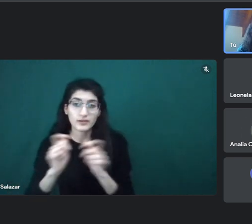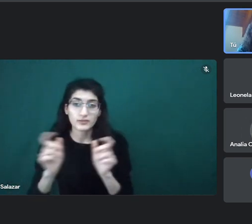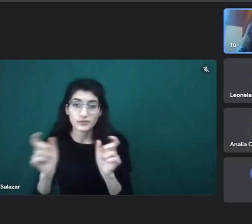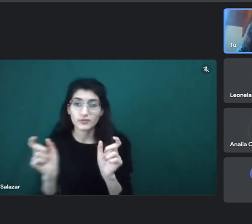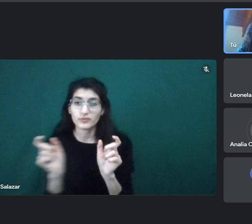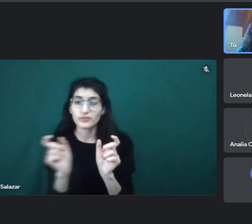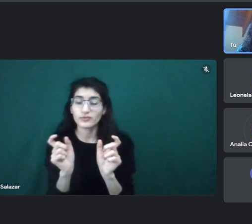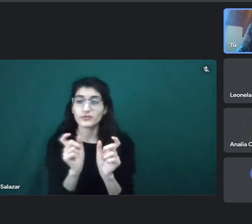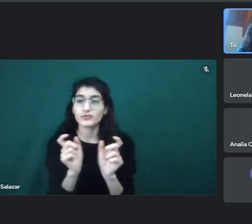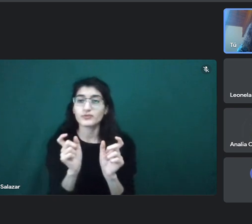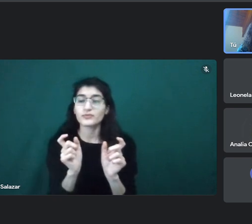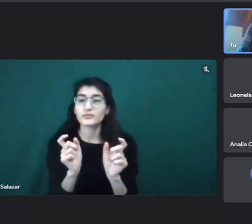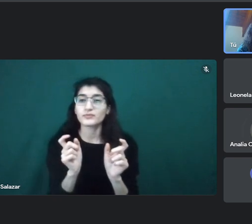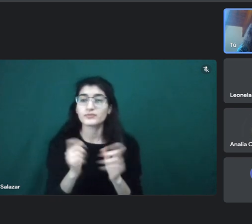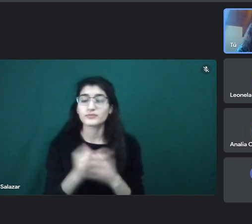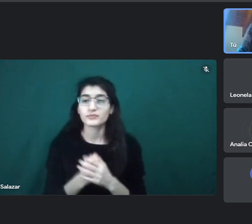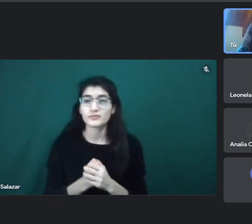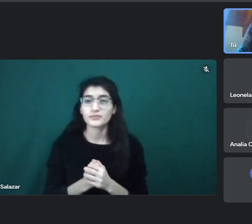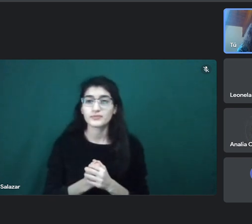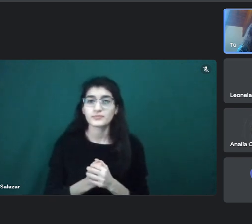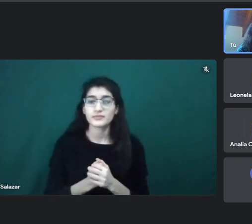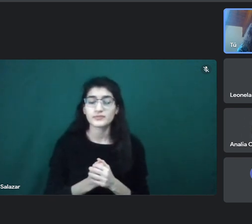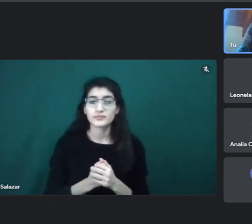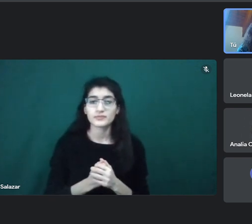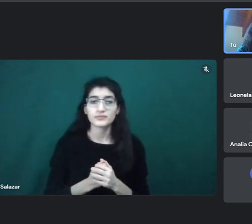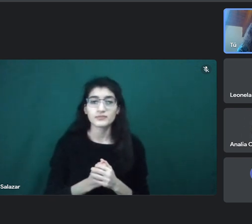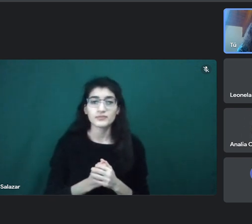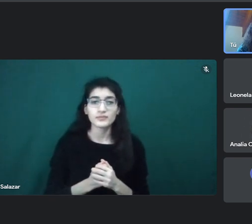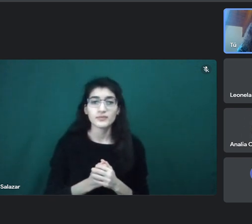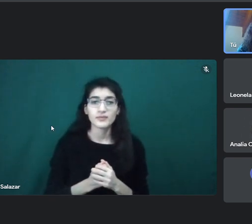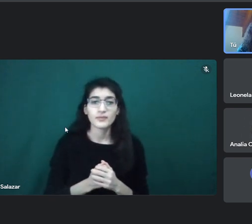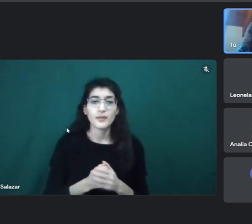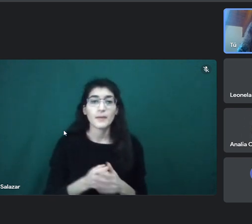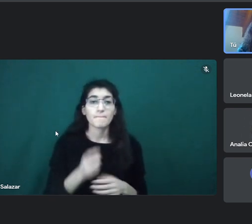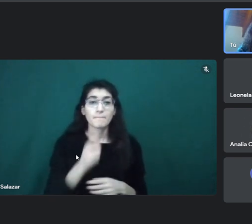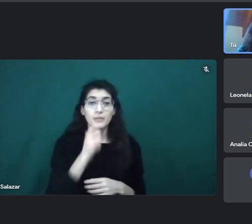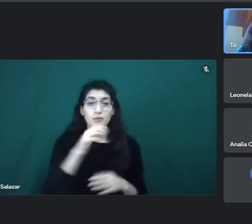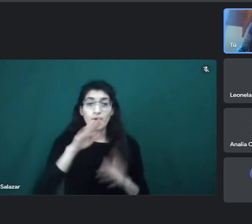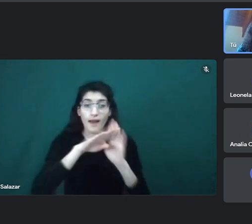tenemos acá, low and lower middle, o sea, eso lo hemos visto.